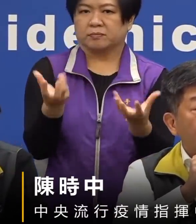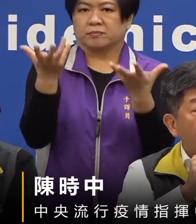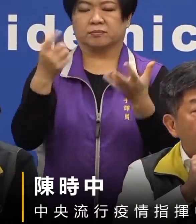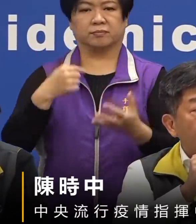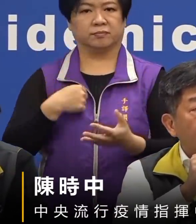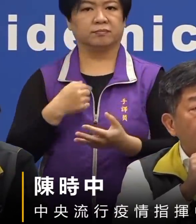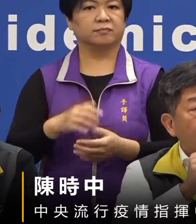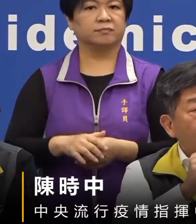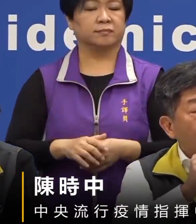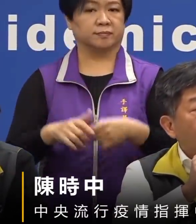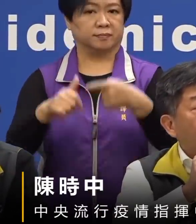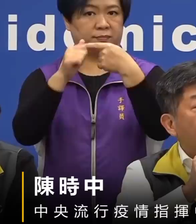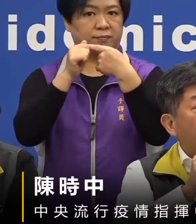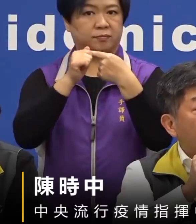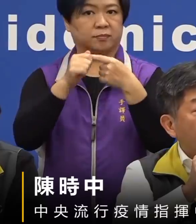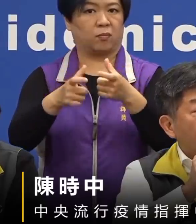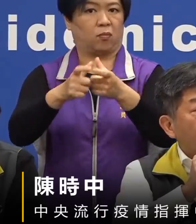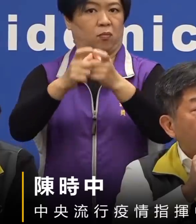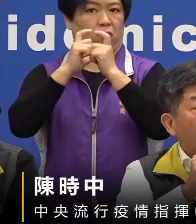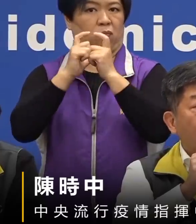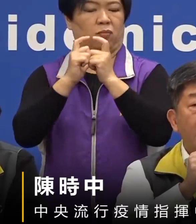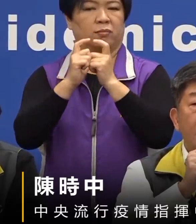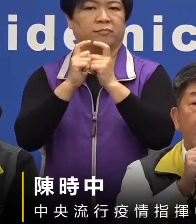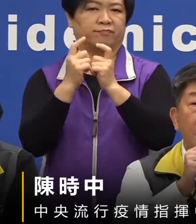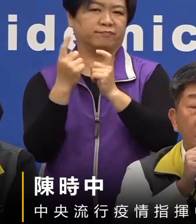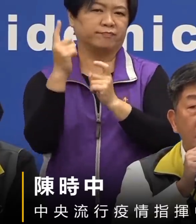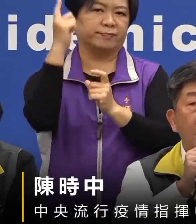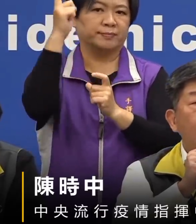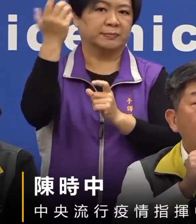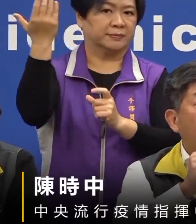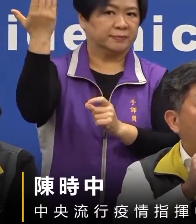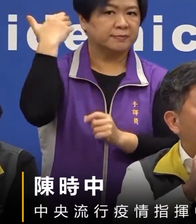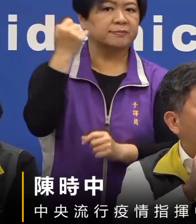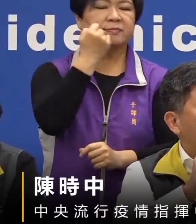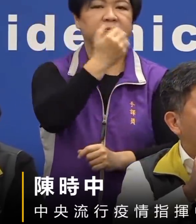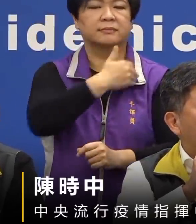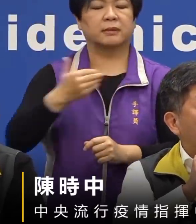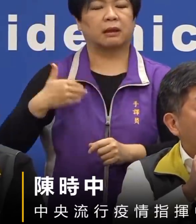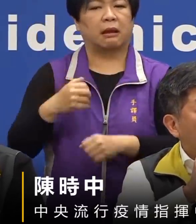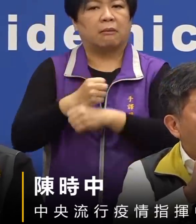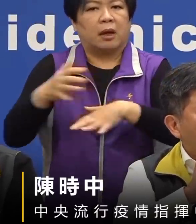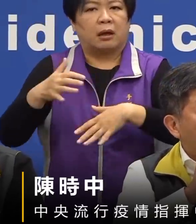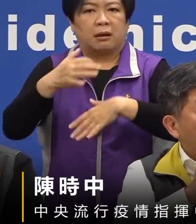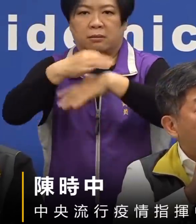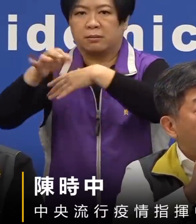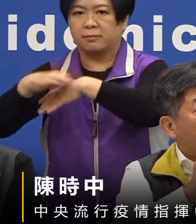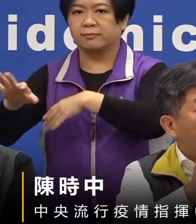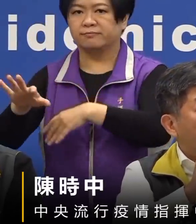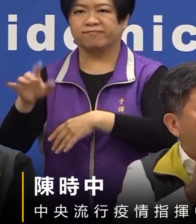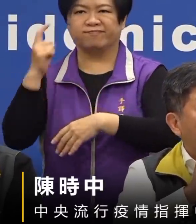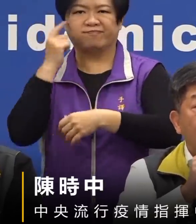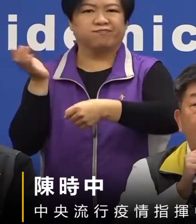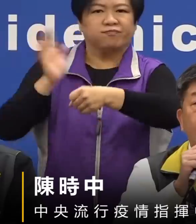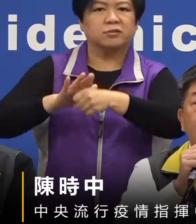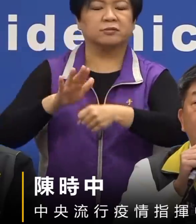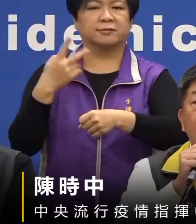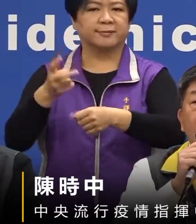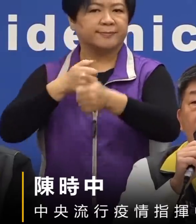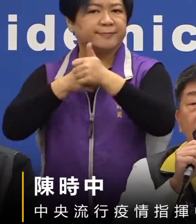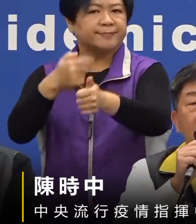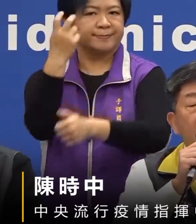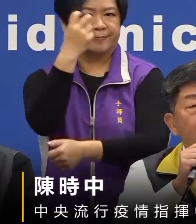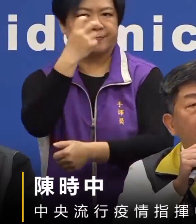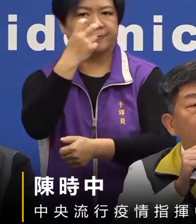做了2件，一个就是回溯性的，好，把以前可能会忽略掉的，好，回溯性的去把它都查出